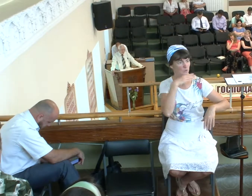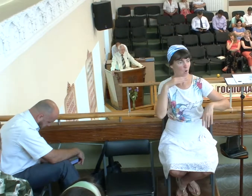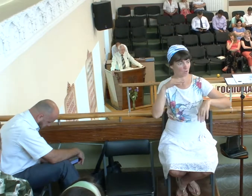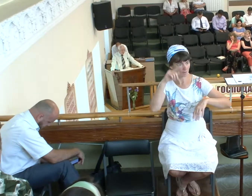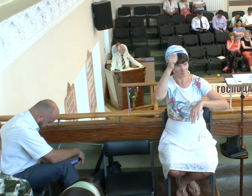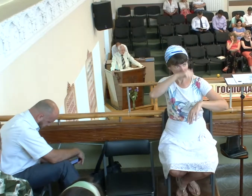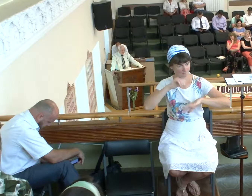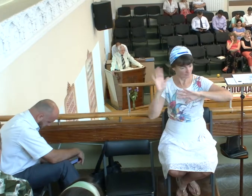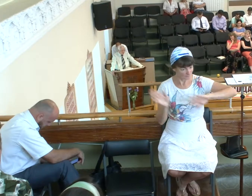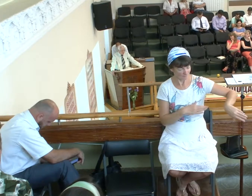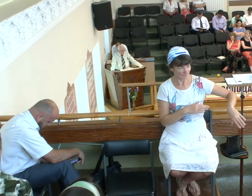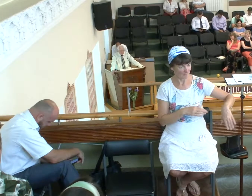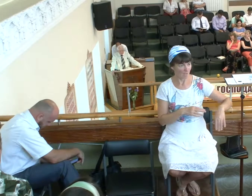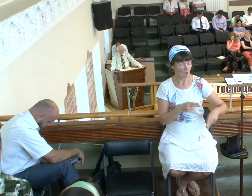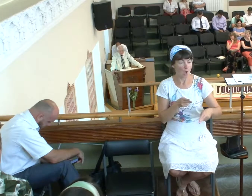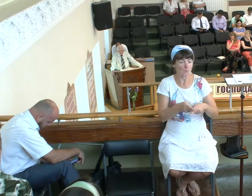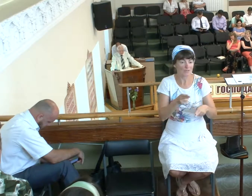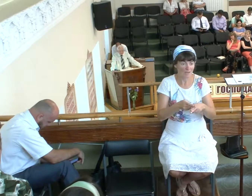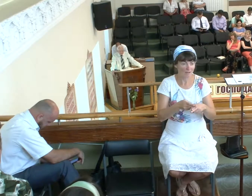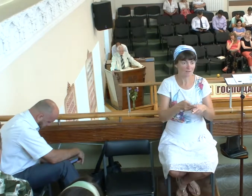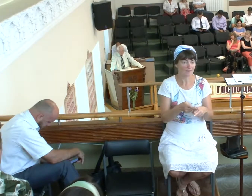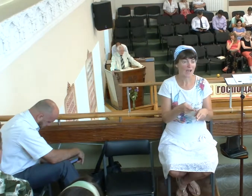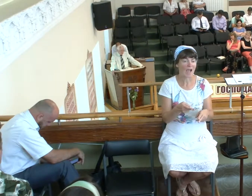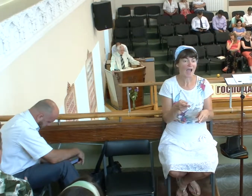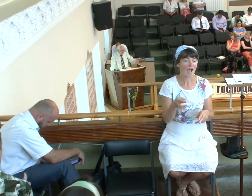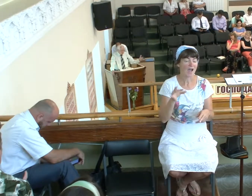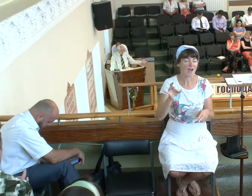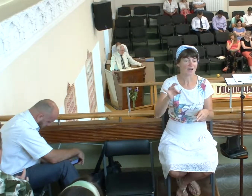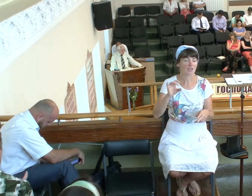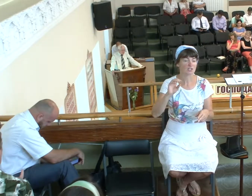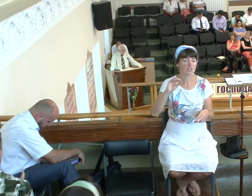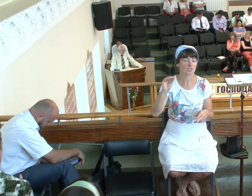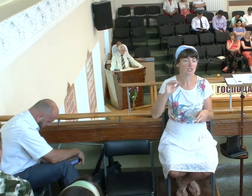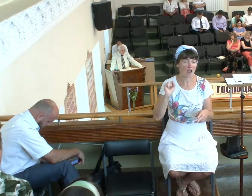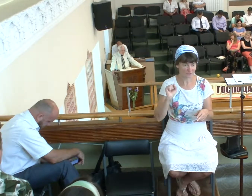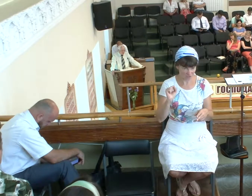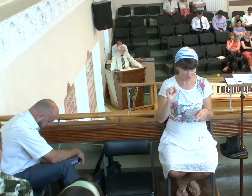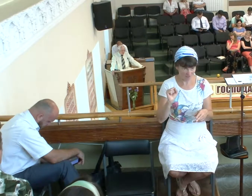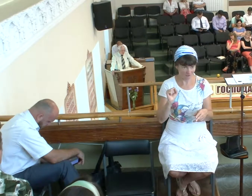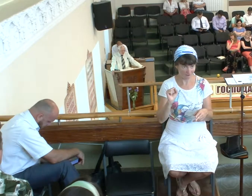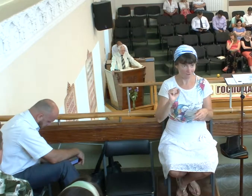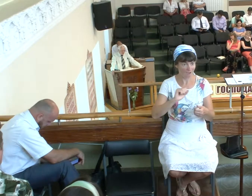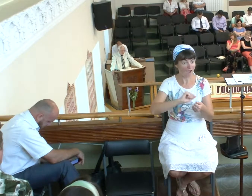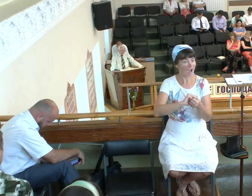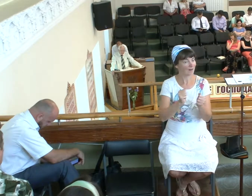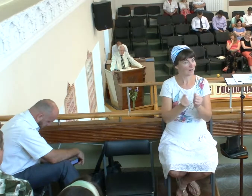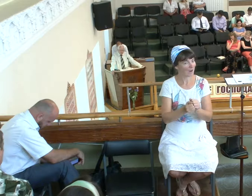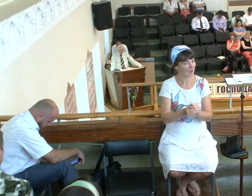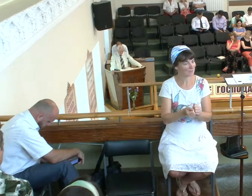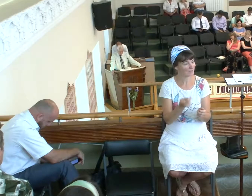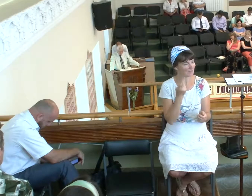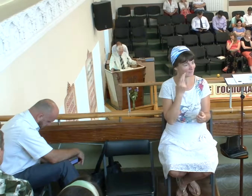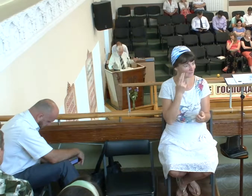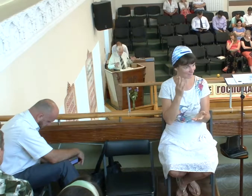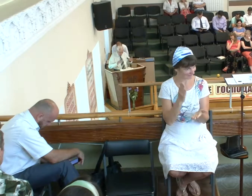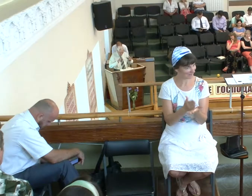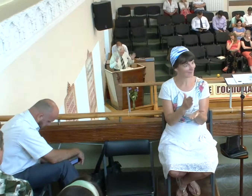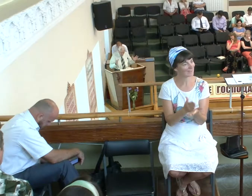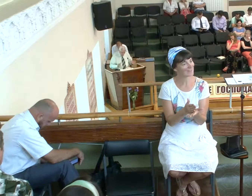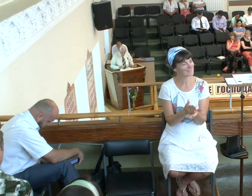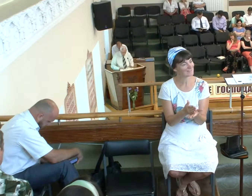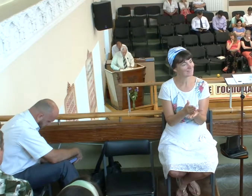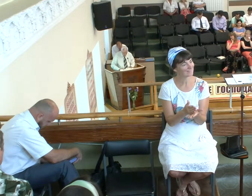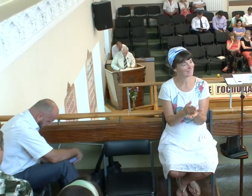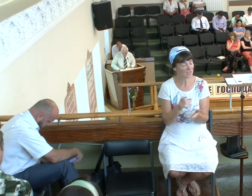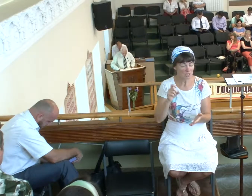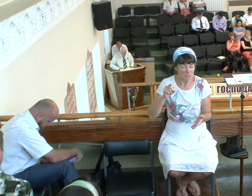поржавеет и превратится просто ржавчину какую-то. Даже